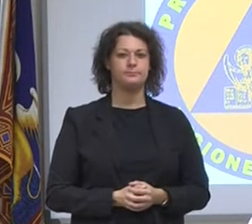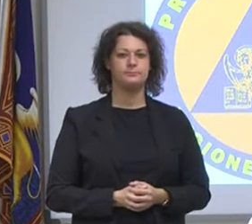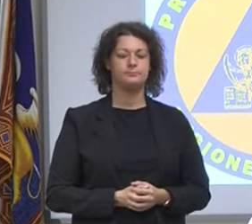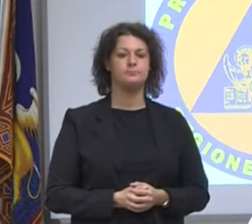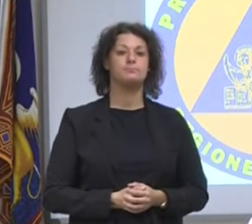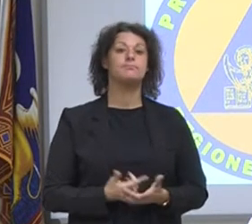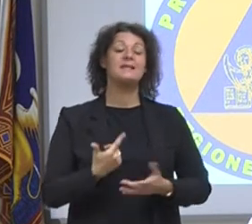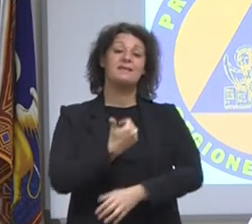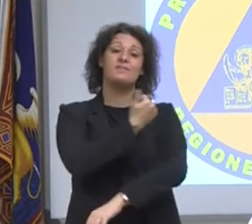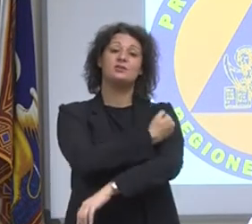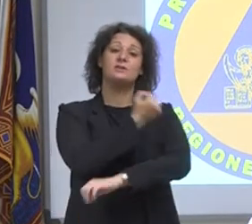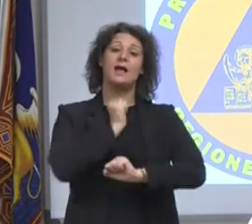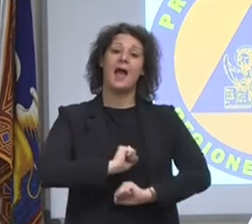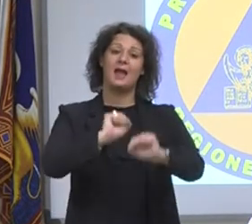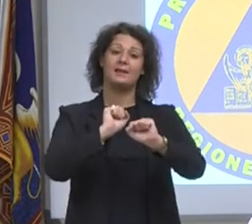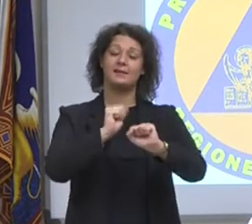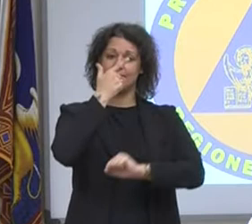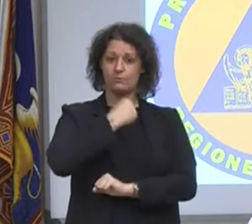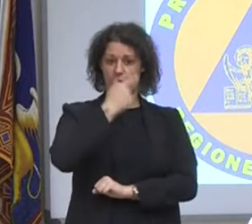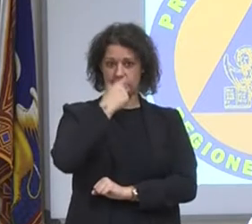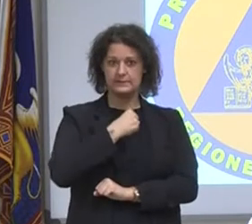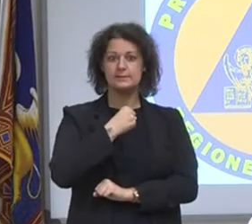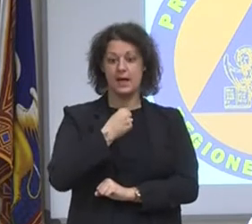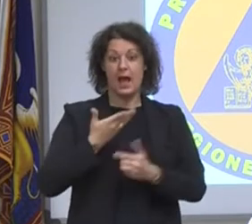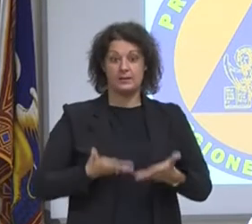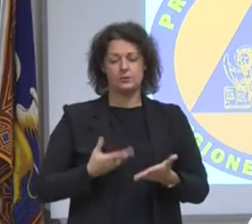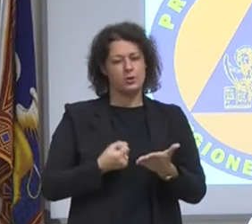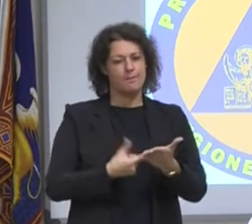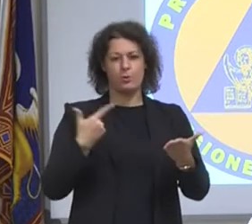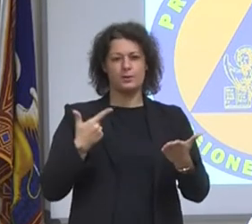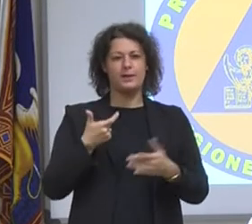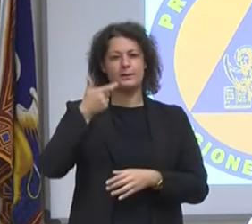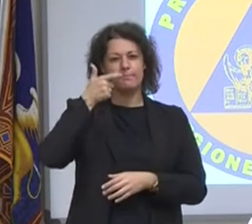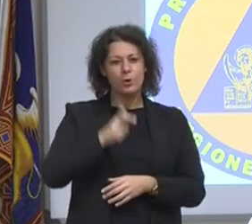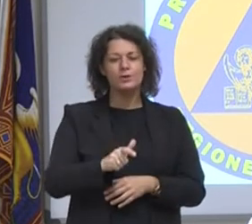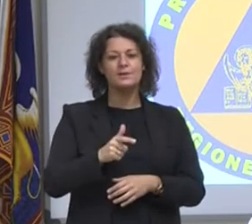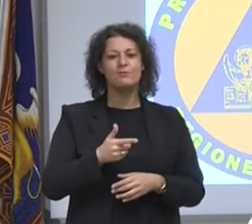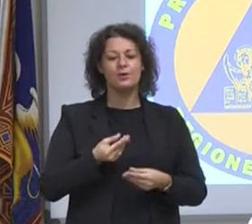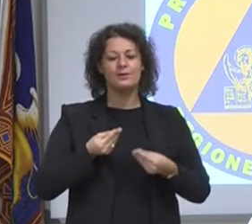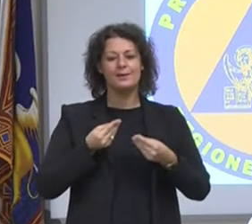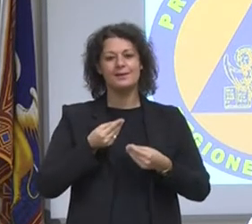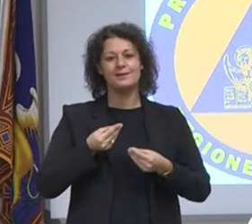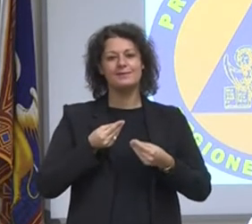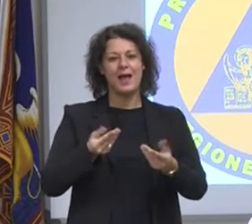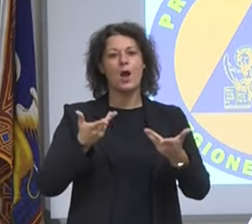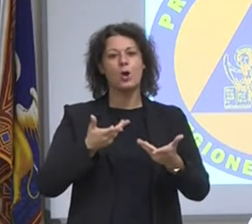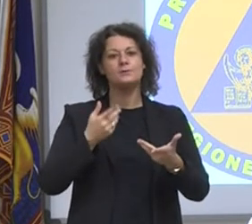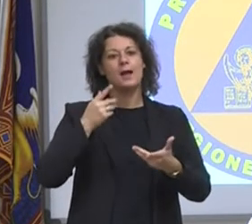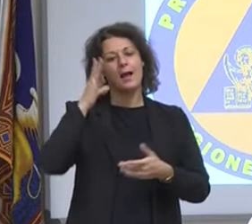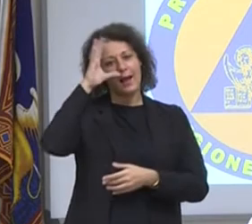La vaccinazione antinfluenzale e la prevenzione dell'influenza diventa ancora più importante perché favorisce la diagnosi differenziale,